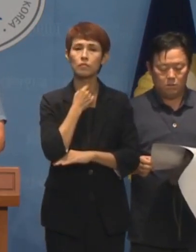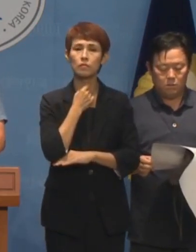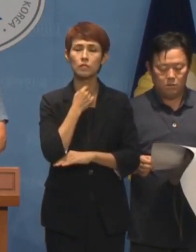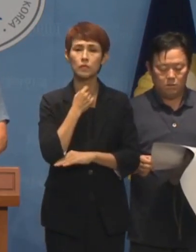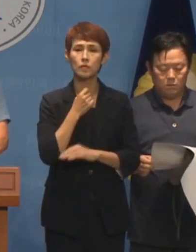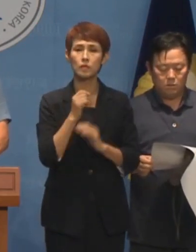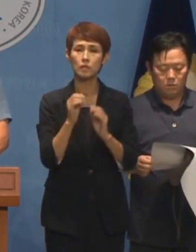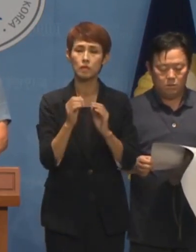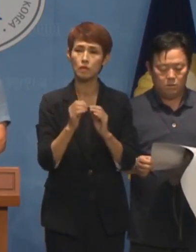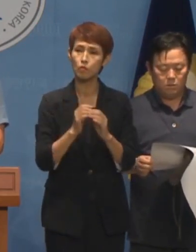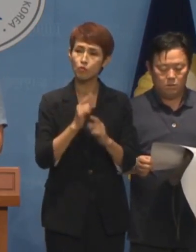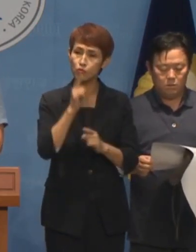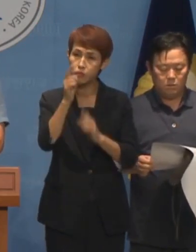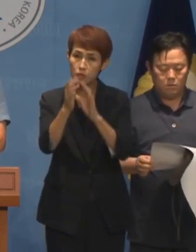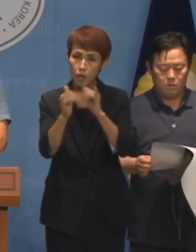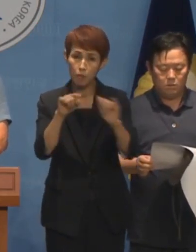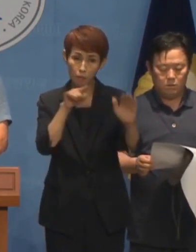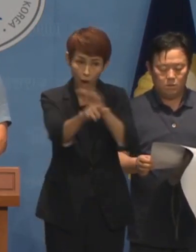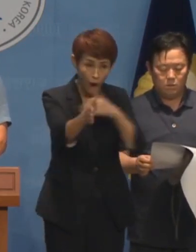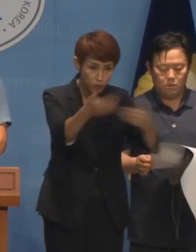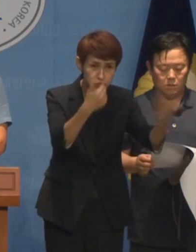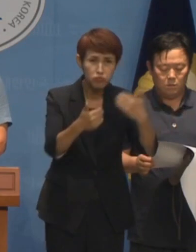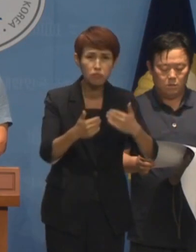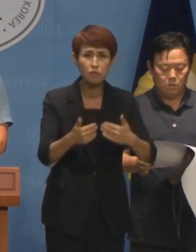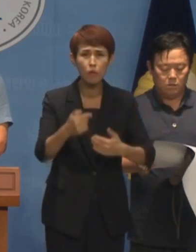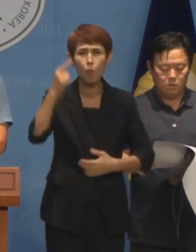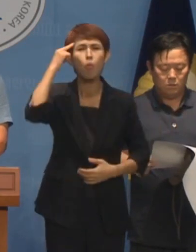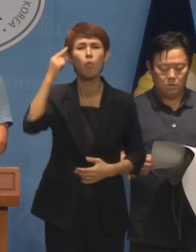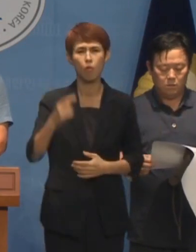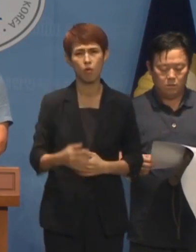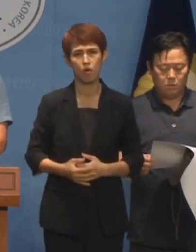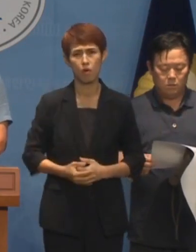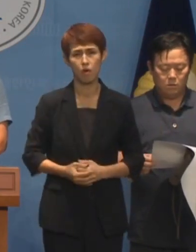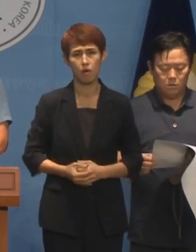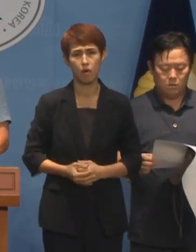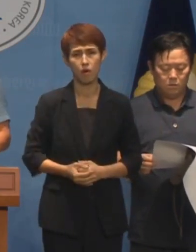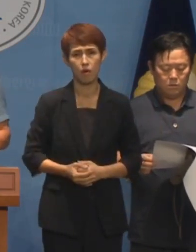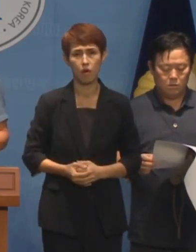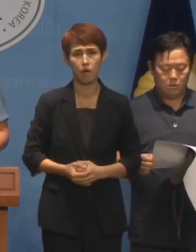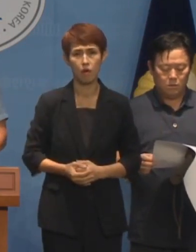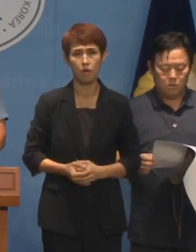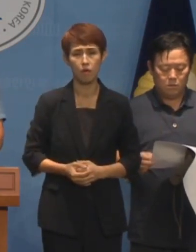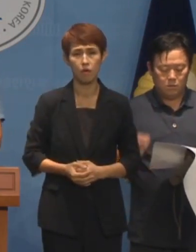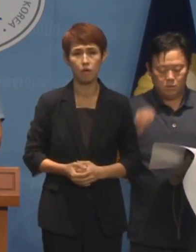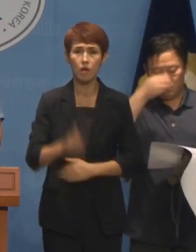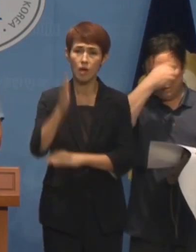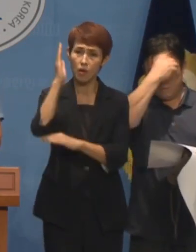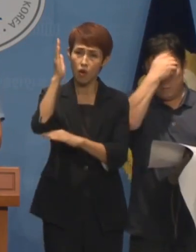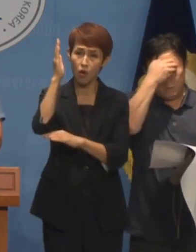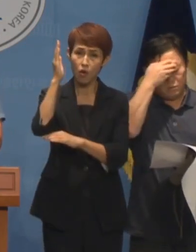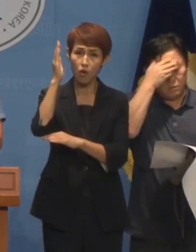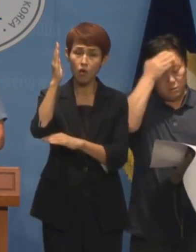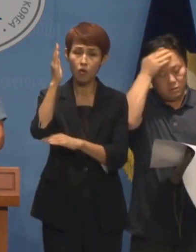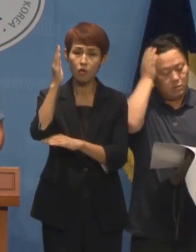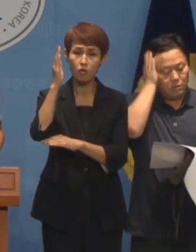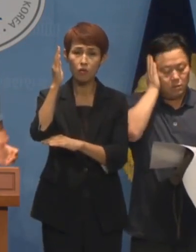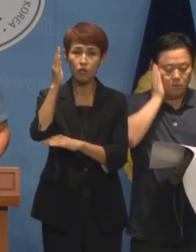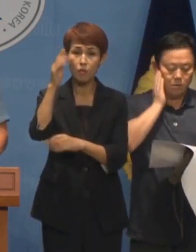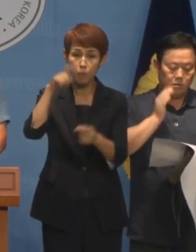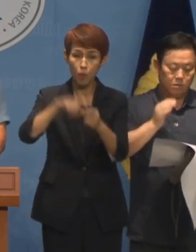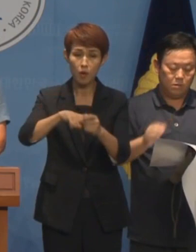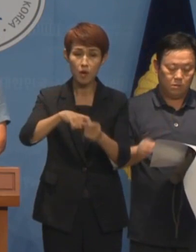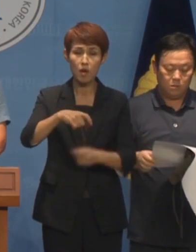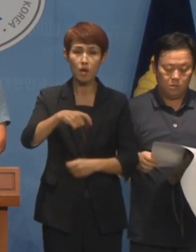주관한 사람들을 압수수색해서 도대체 털어갈 게 뭐가 있습니까? 그리고 그 시국 강연회 했던 장소, 웨딩홀,